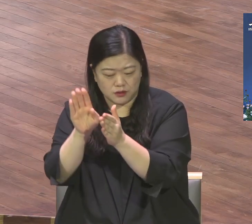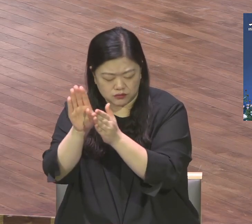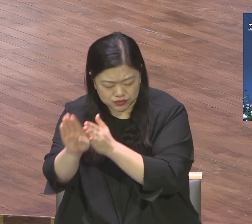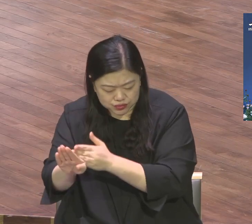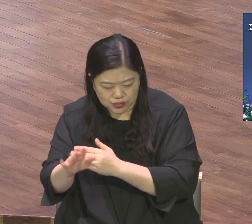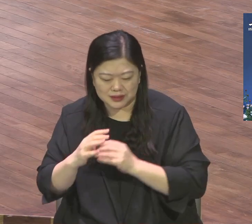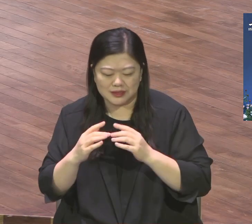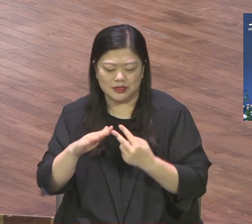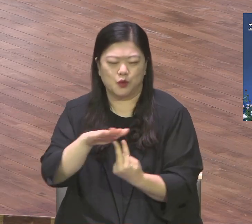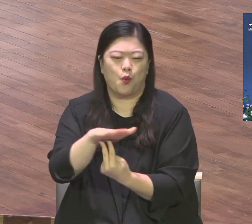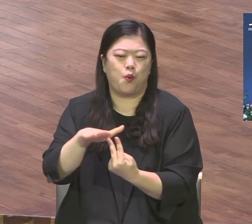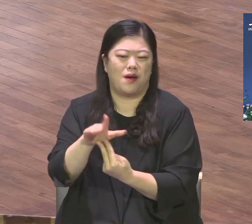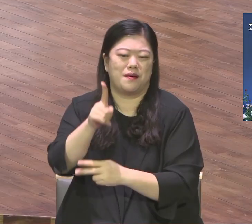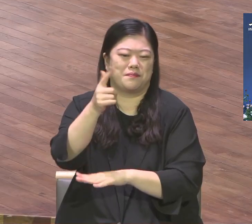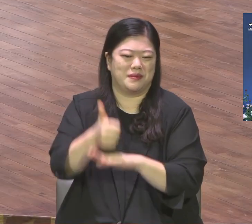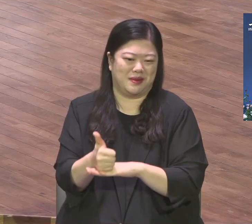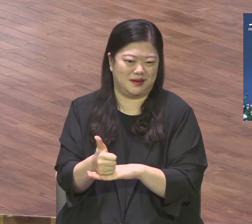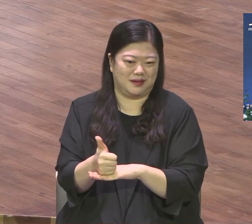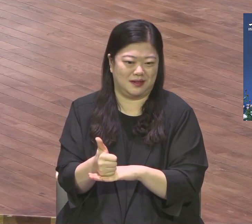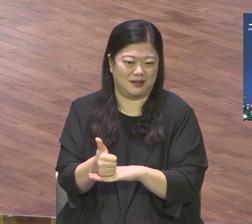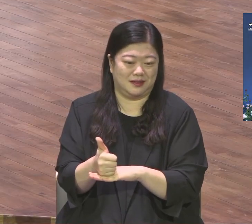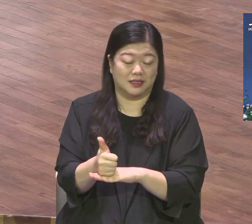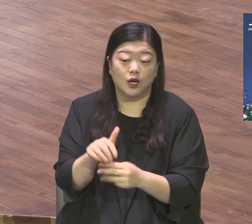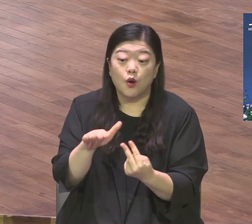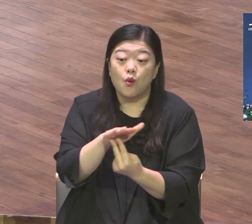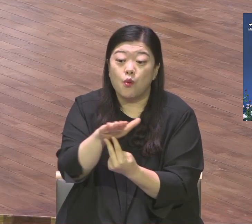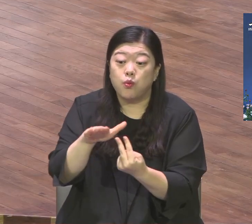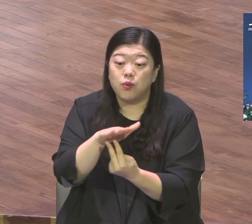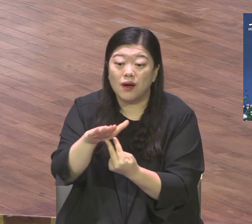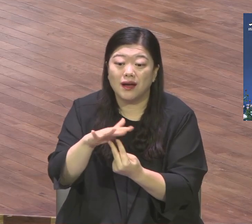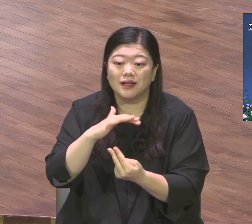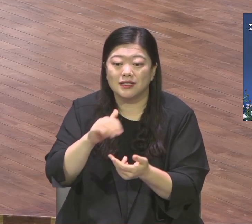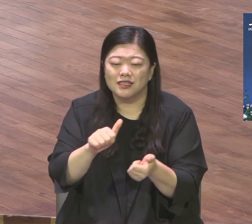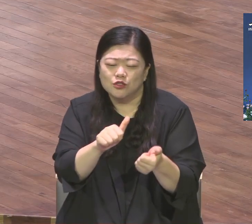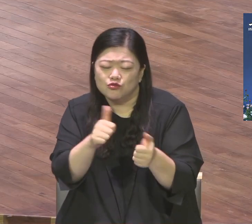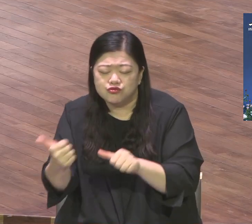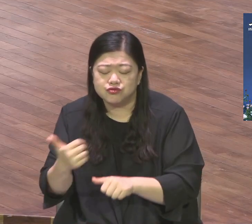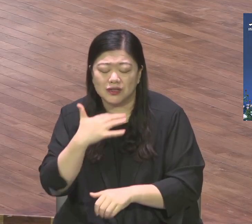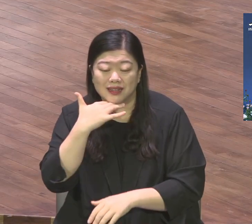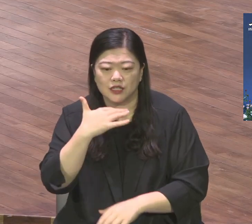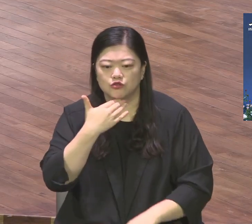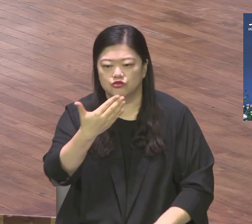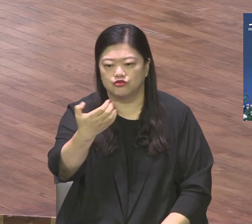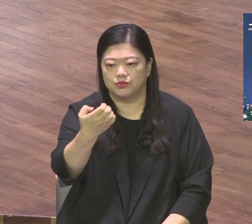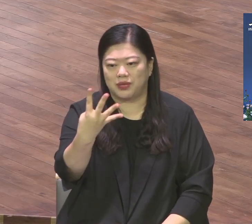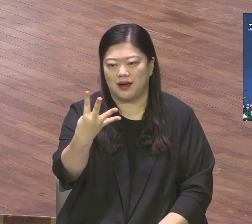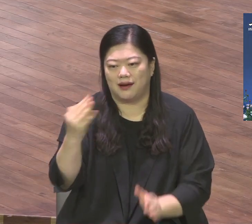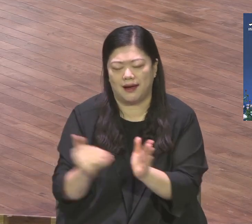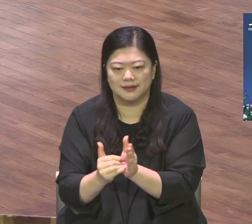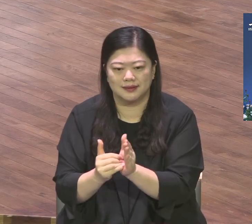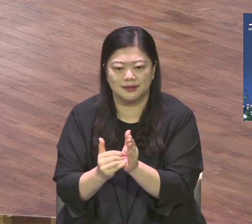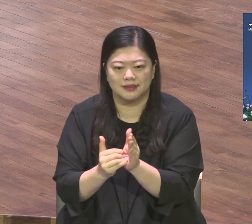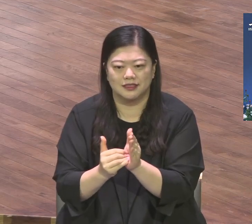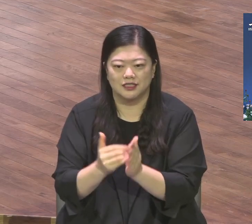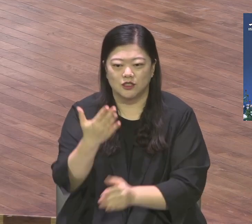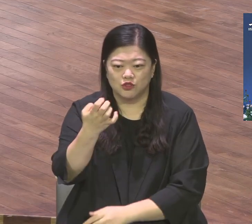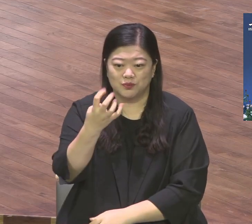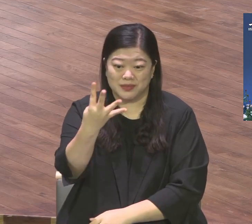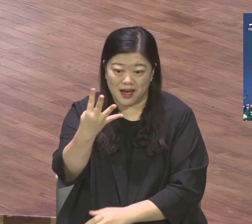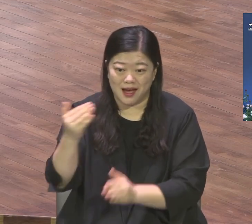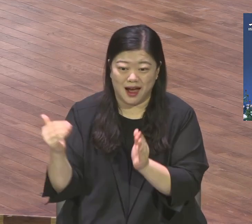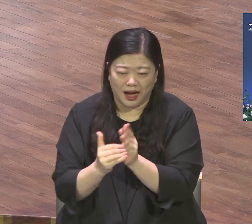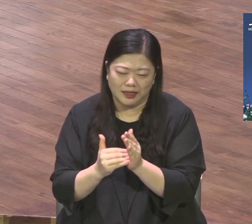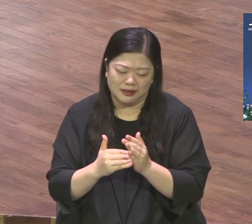했는데 요한은 94세까지 그렇게 장수하면서 목회의 본을